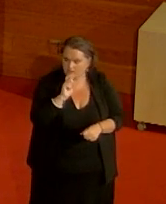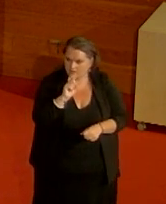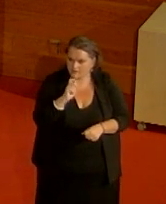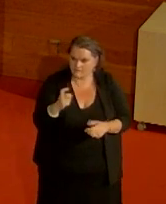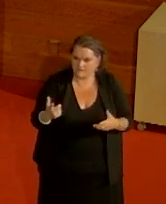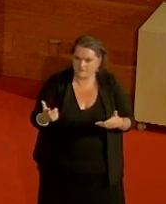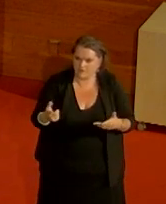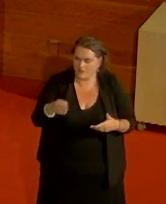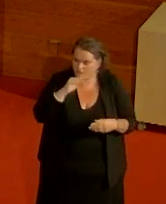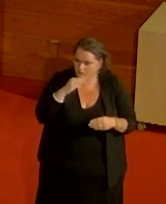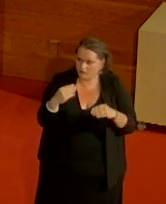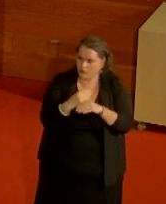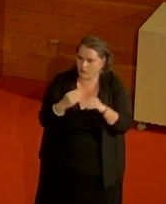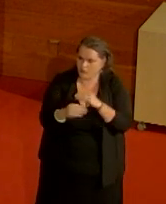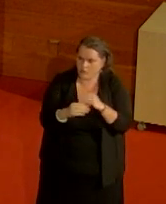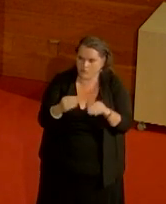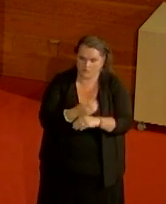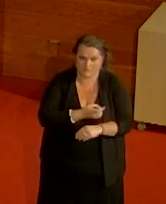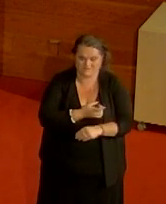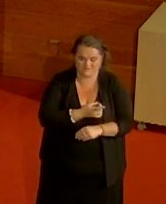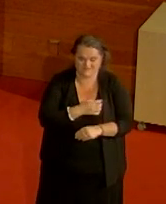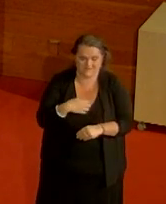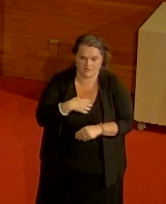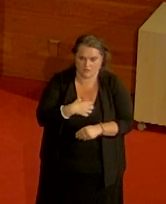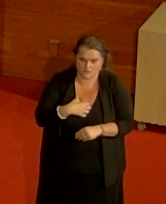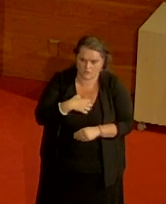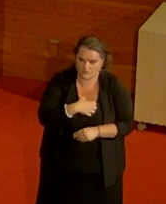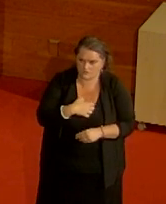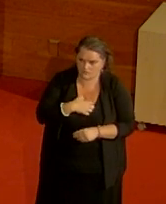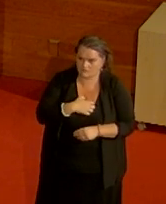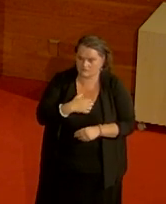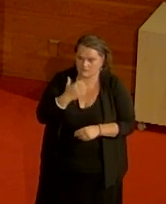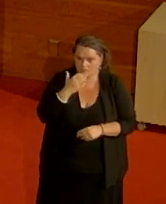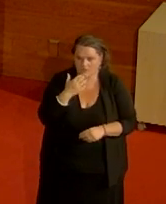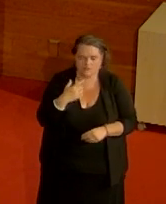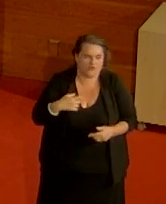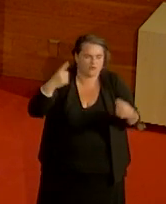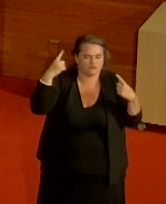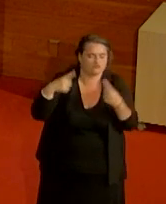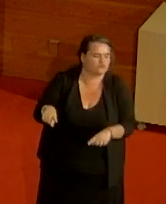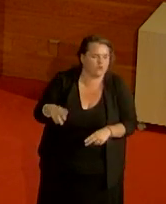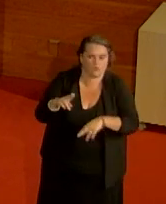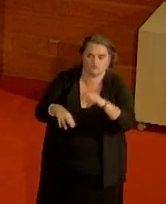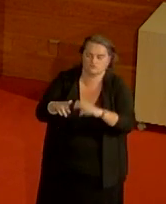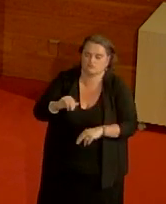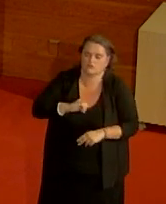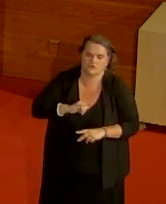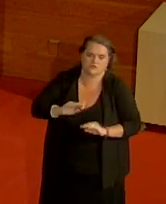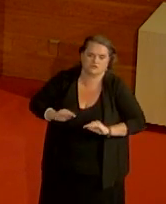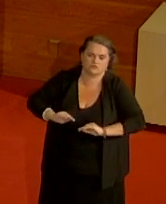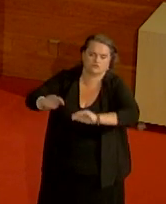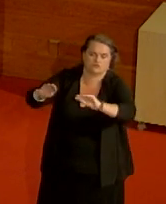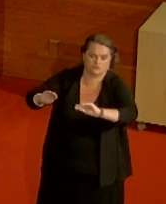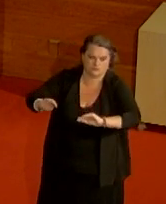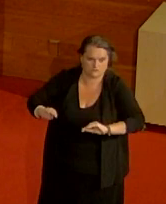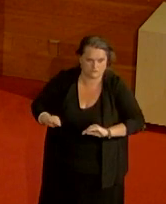colectiva Y sindical por esa ese refuerzo de Búscate la vida constrúyete a ti mismo ese tipo de frases